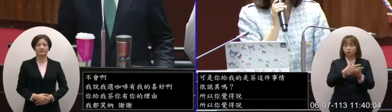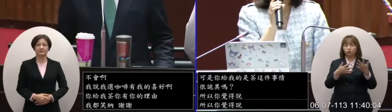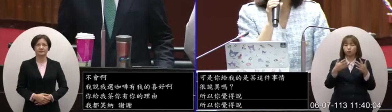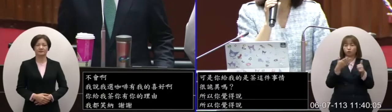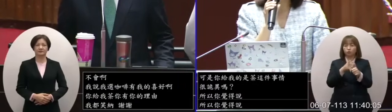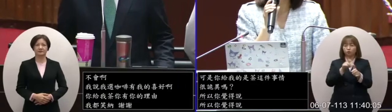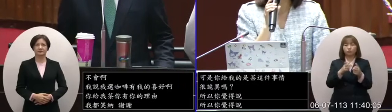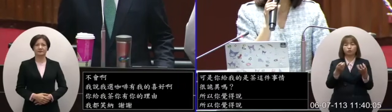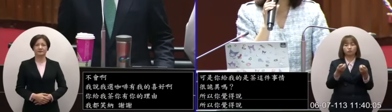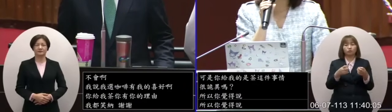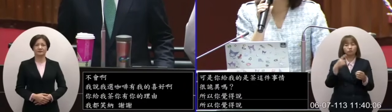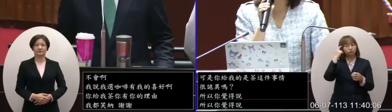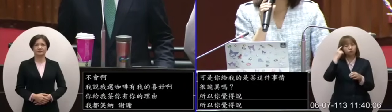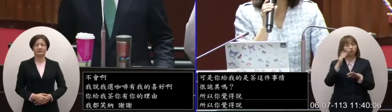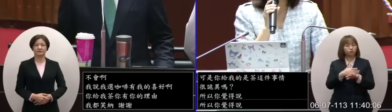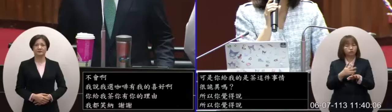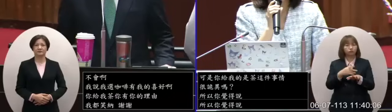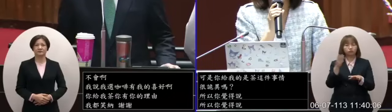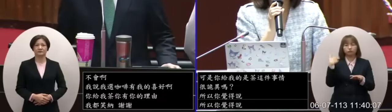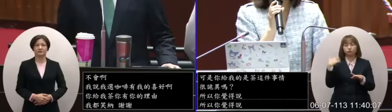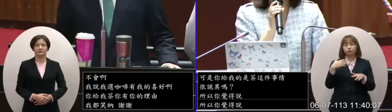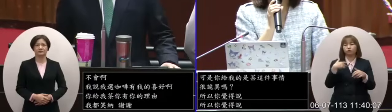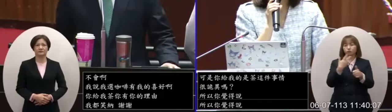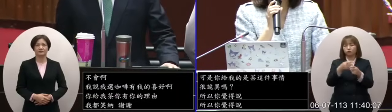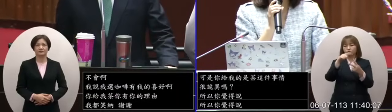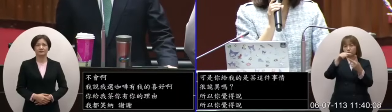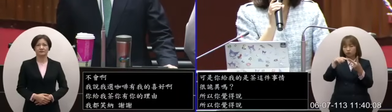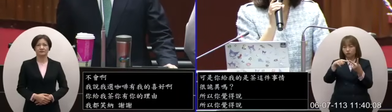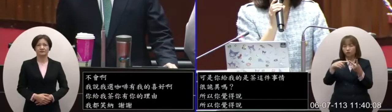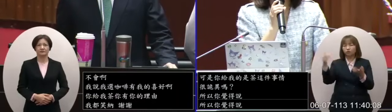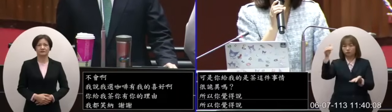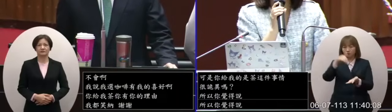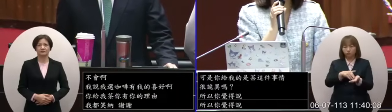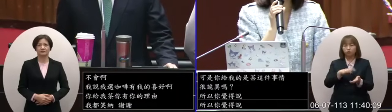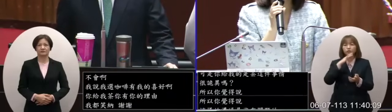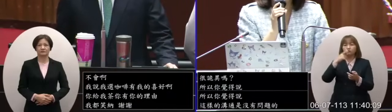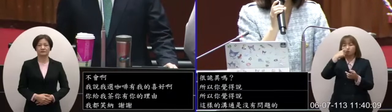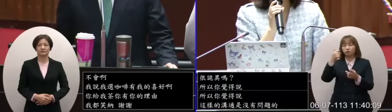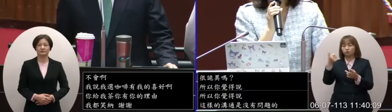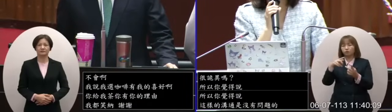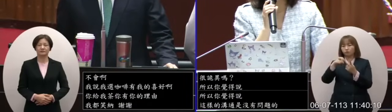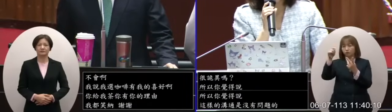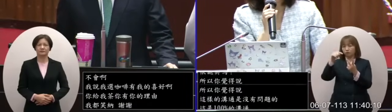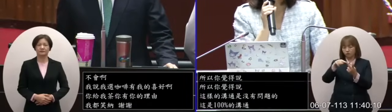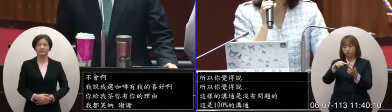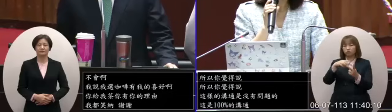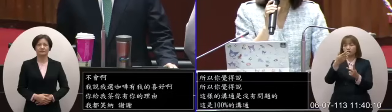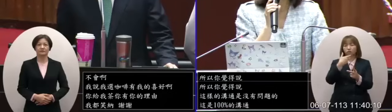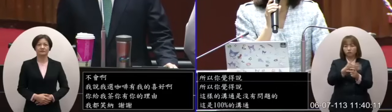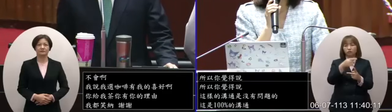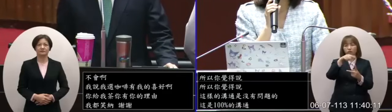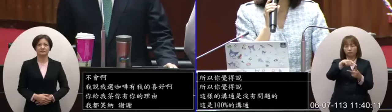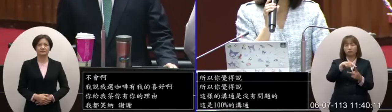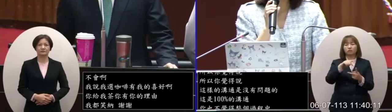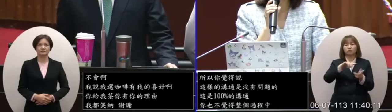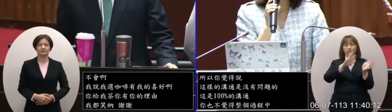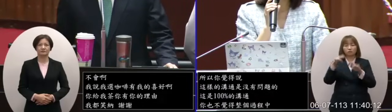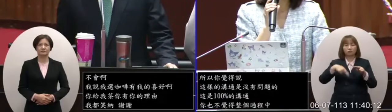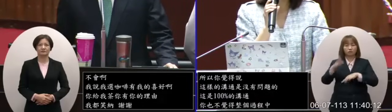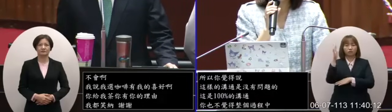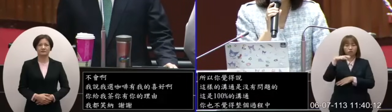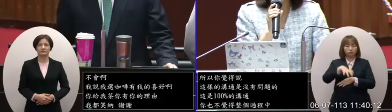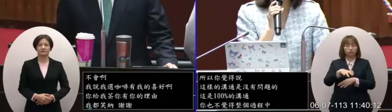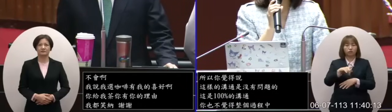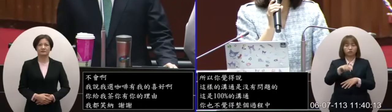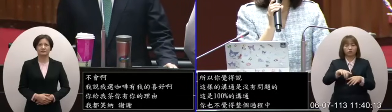的问题，也不觉得你们当初丢了两个选项，结果呢，蒋万安市长选了 A， 你们给了 B， 这件事情行政